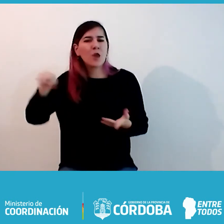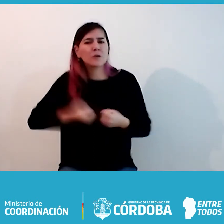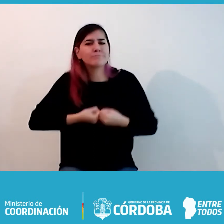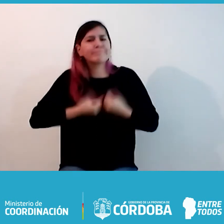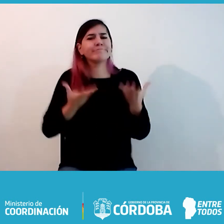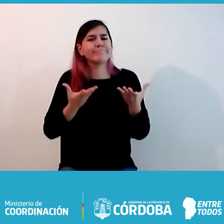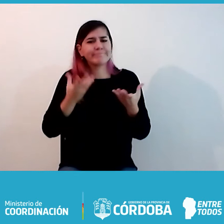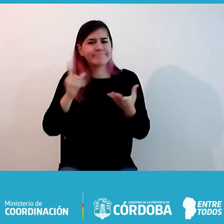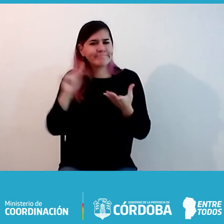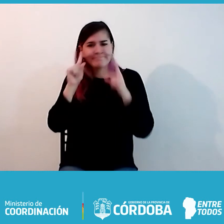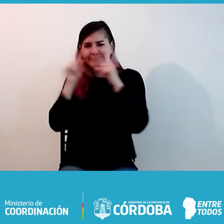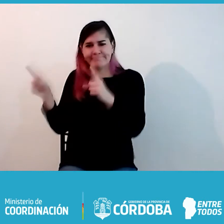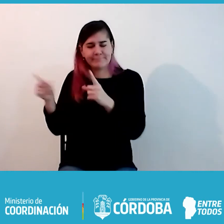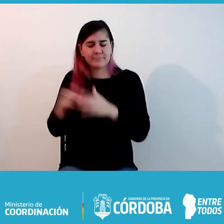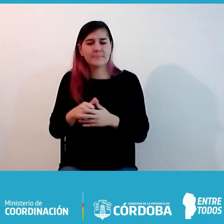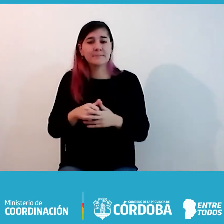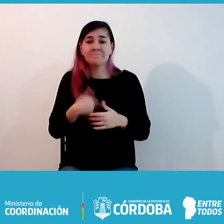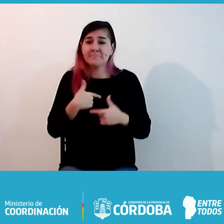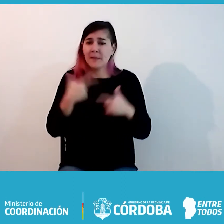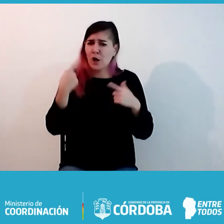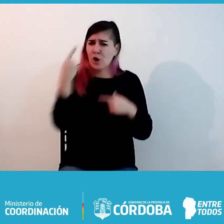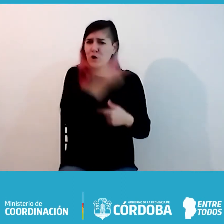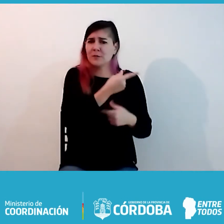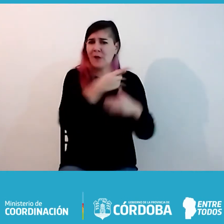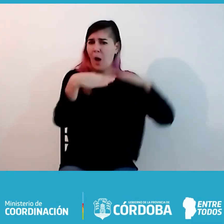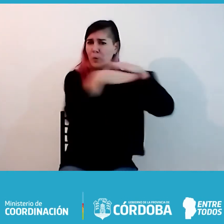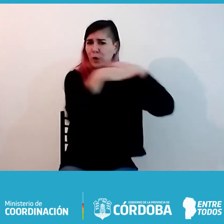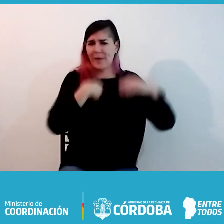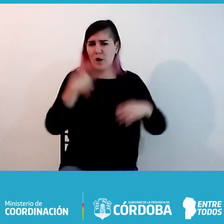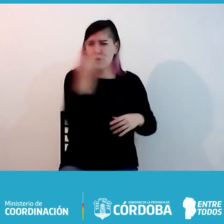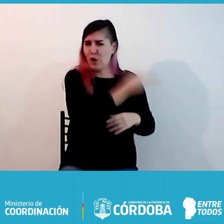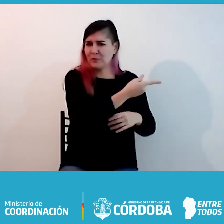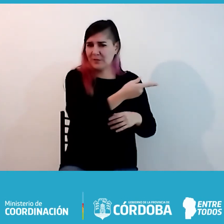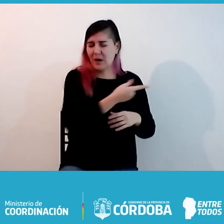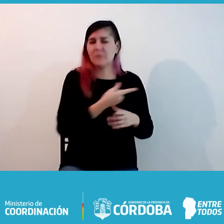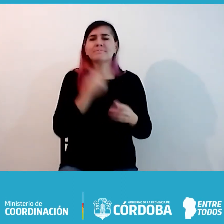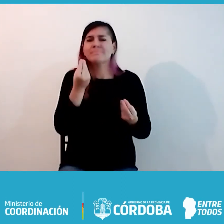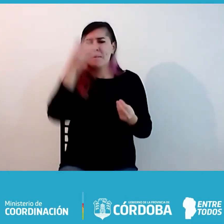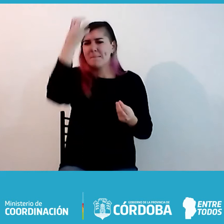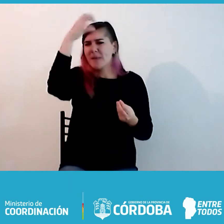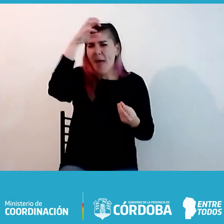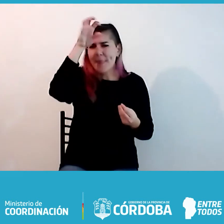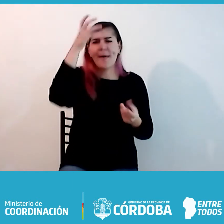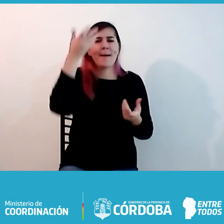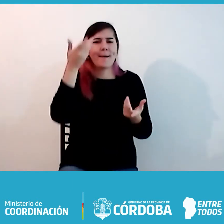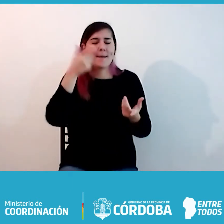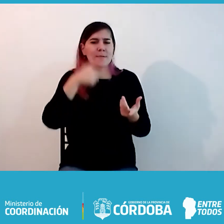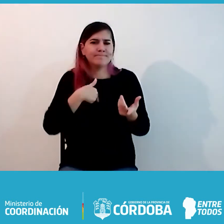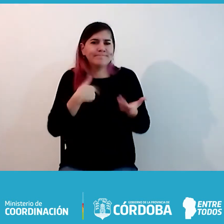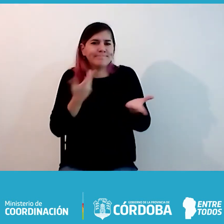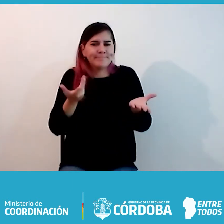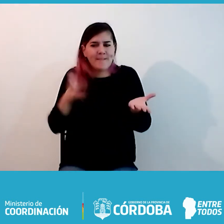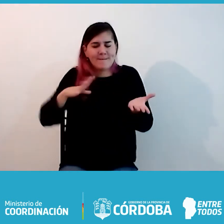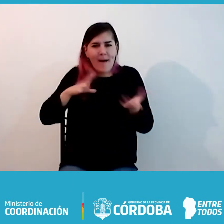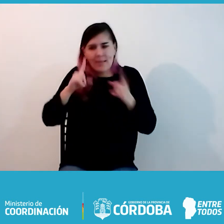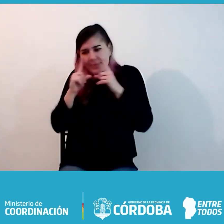pública. Concluye diciendo que se proclama en contra de la autovía, del extractivismo y de la minería y muestra empatía con los pueblos afectados por